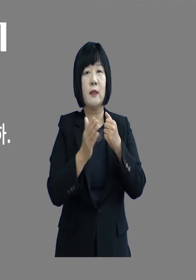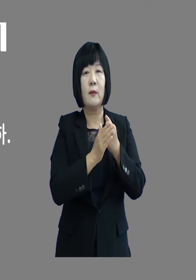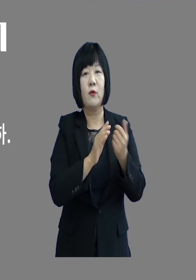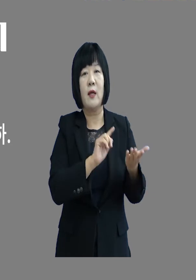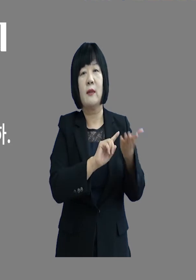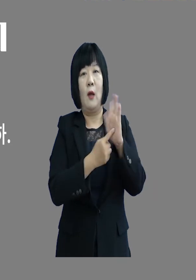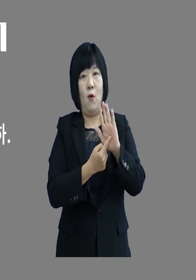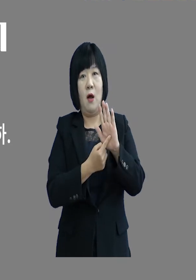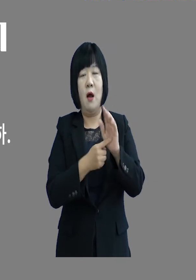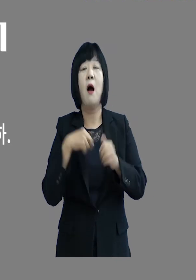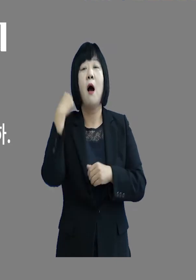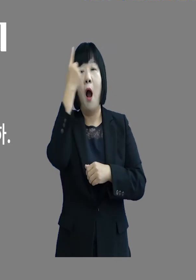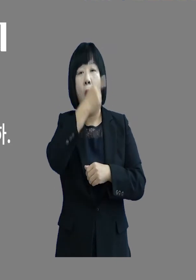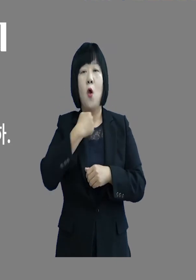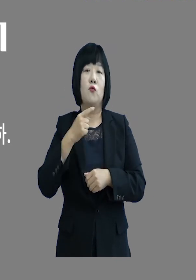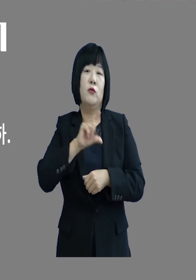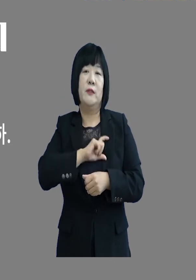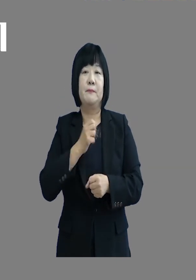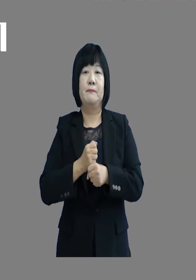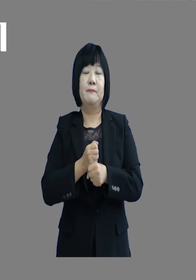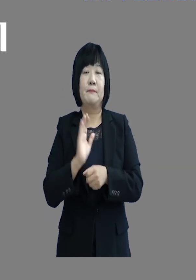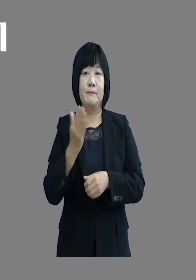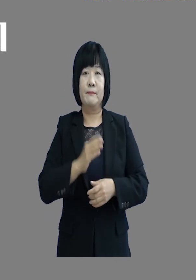바로 얼굴 이름입니다.